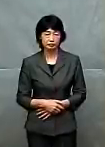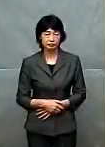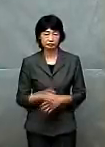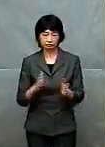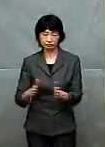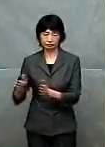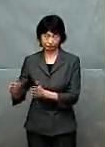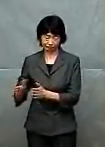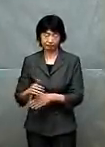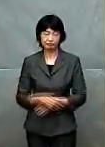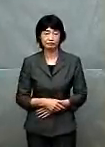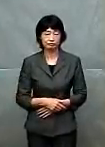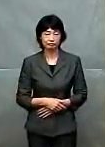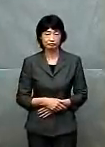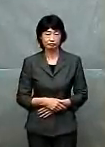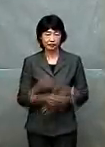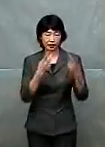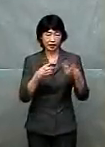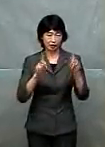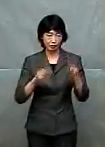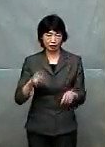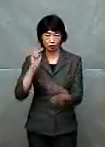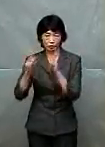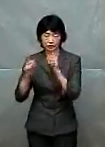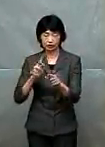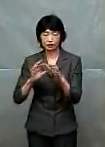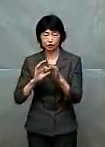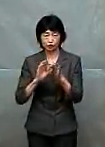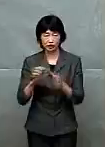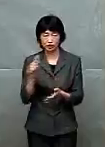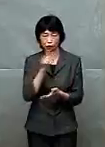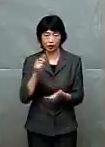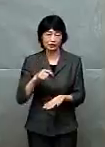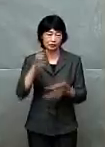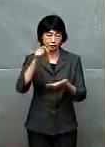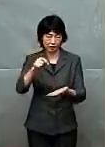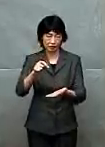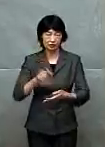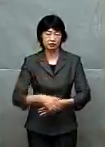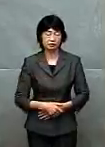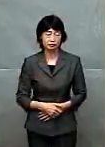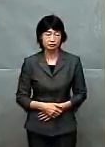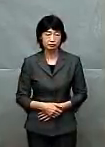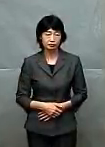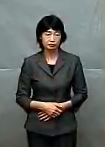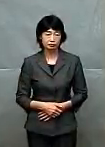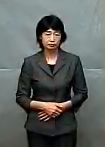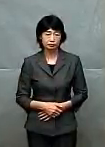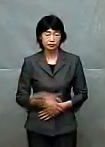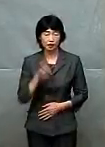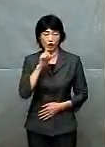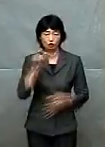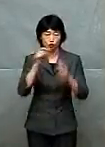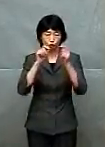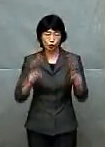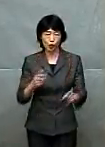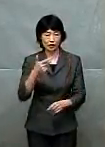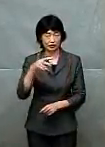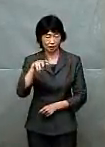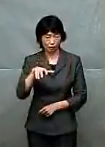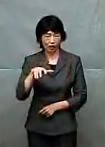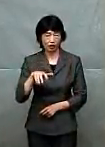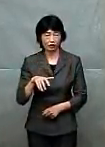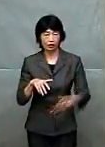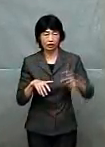では恒例となりましたイベント祭りについてご紹介いたします。鶴岡市では